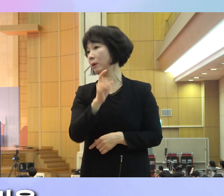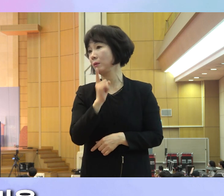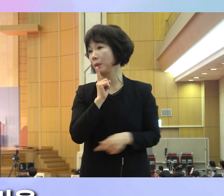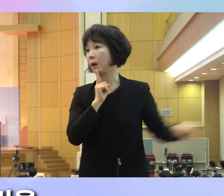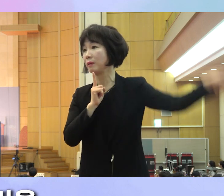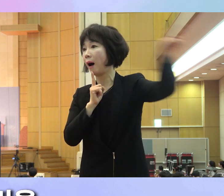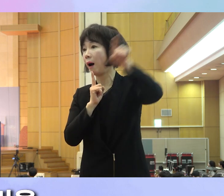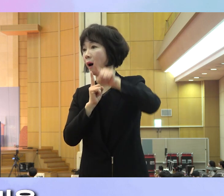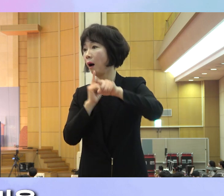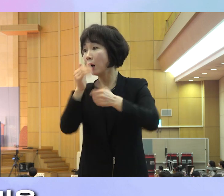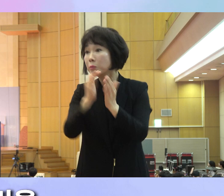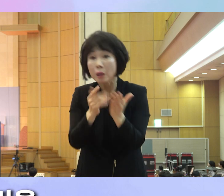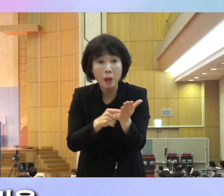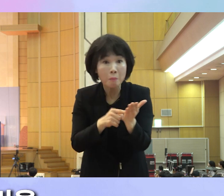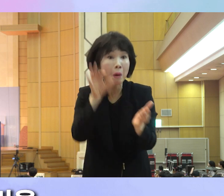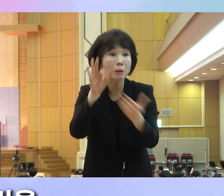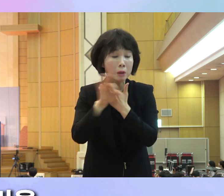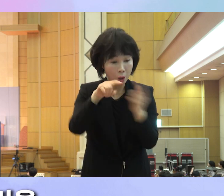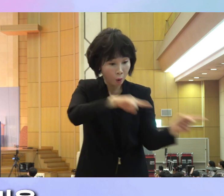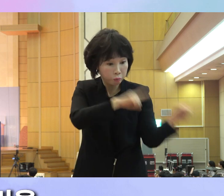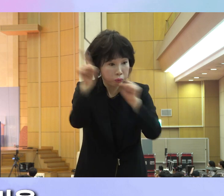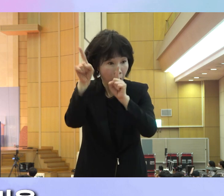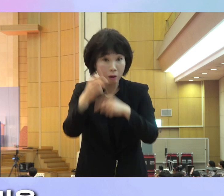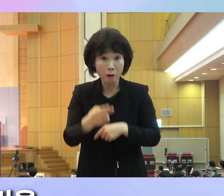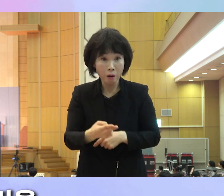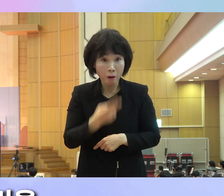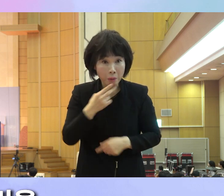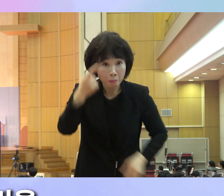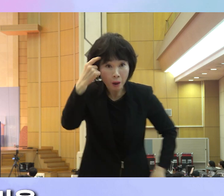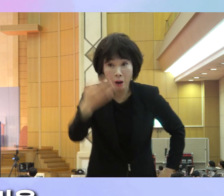성경에서도 지금 부활이 없다고 말하고